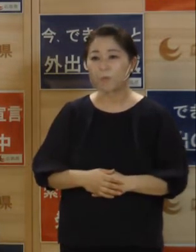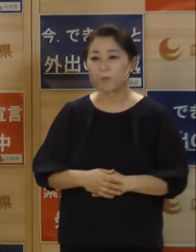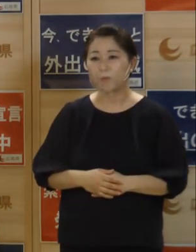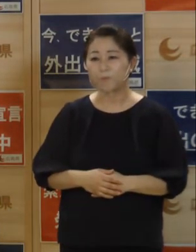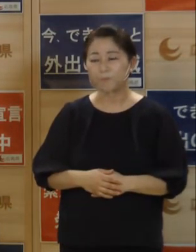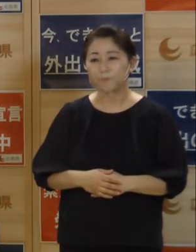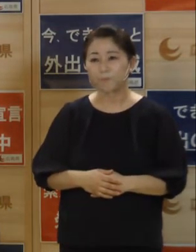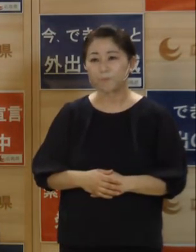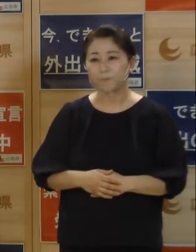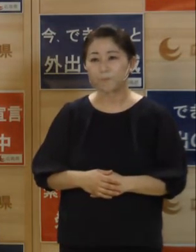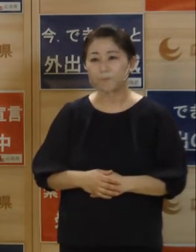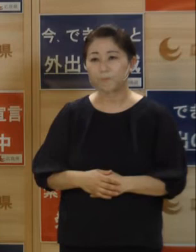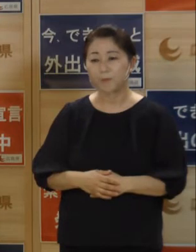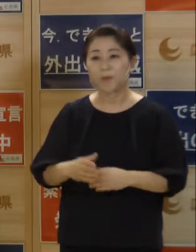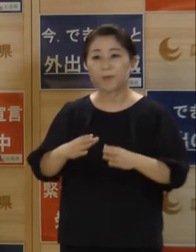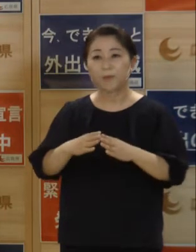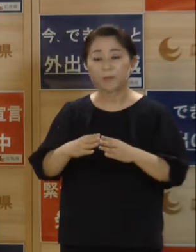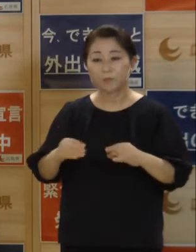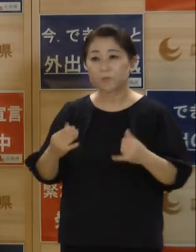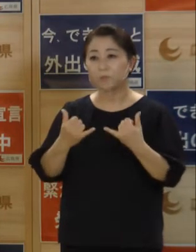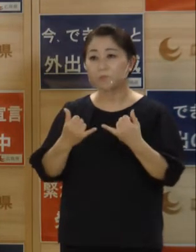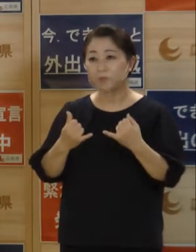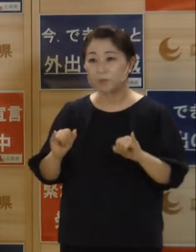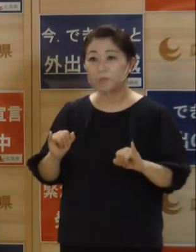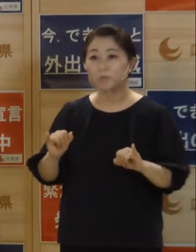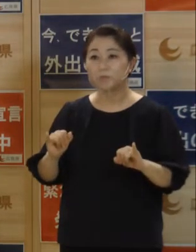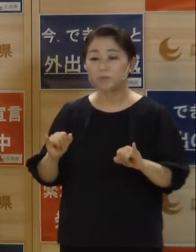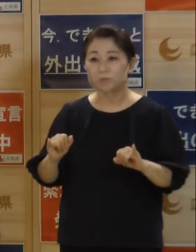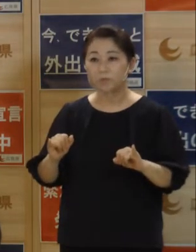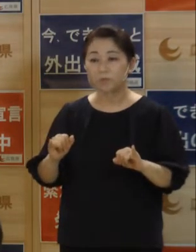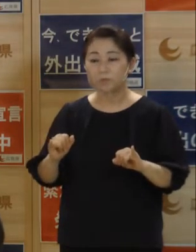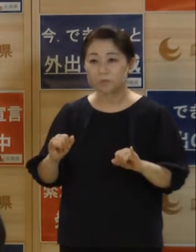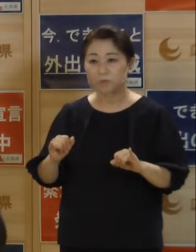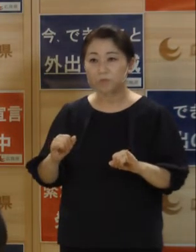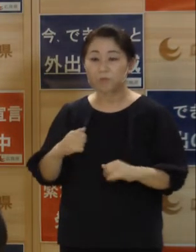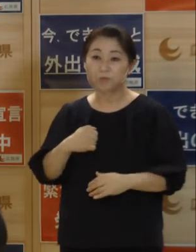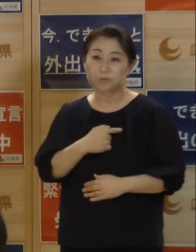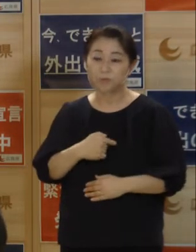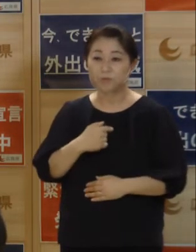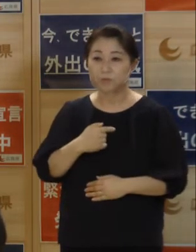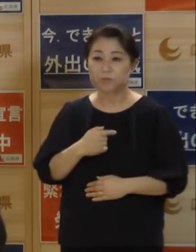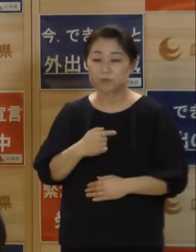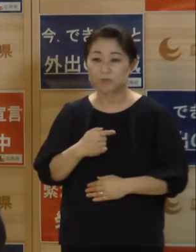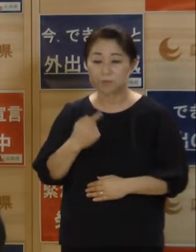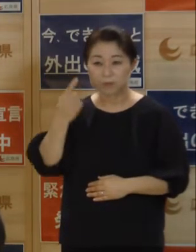やはり国民の国民感情的には